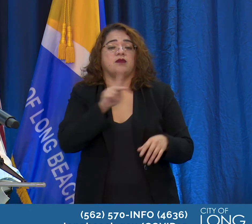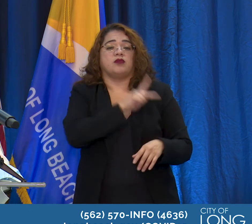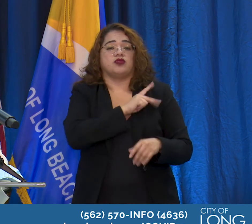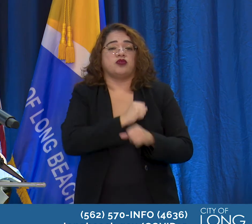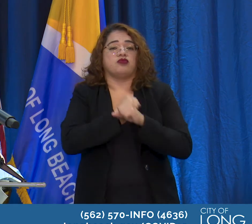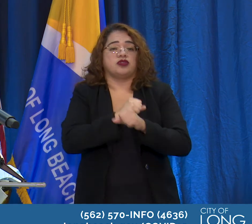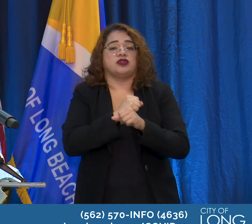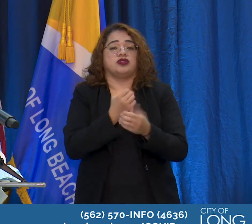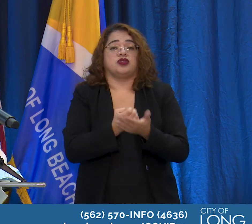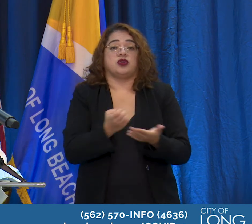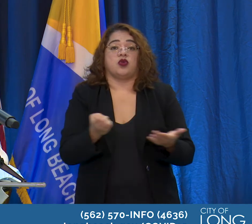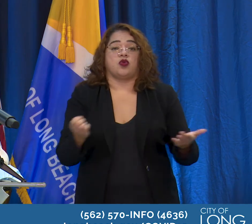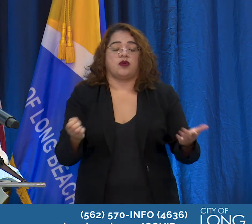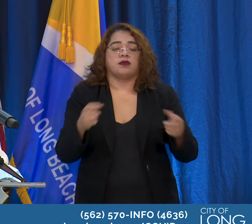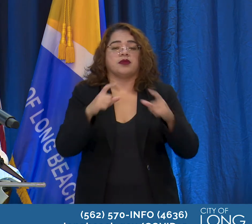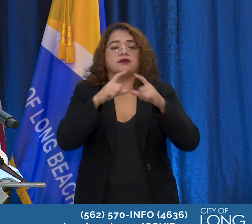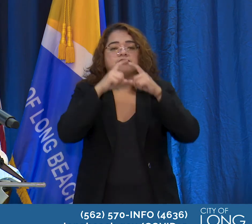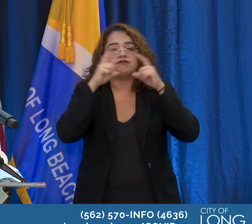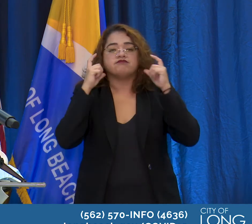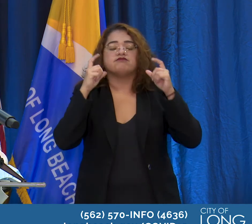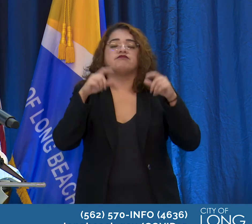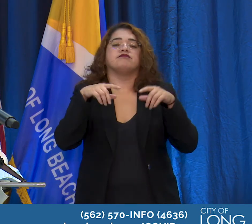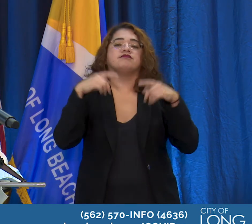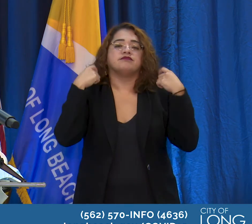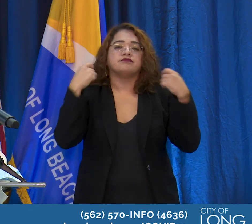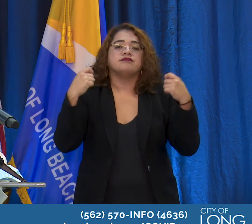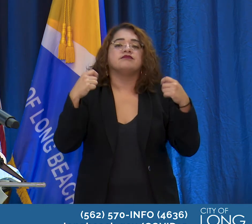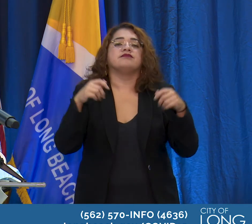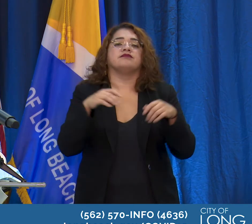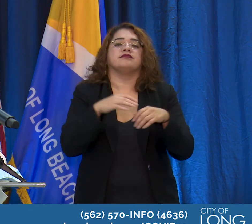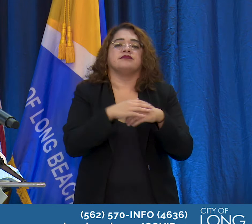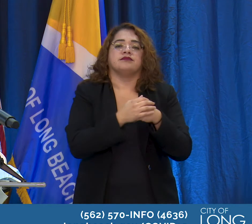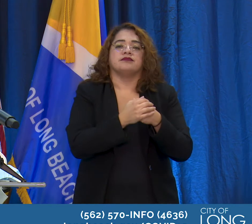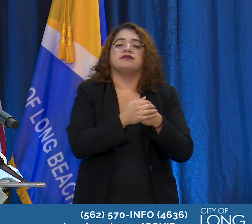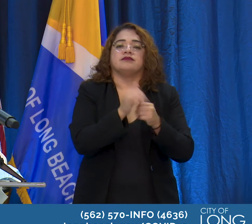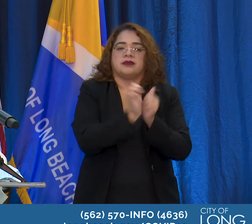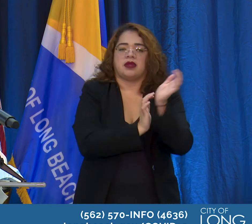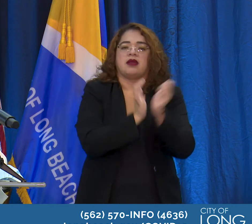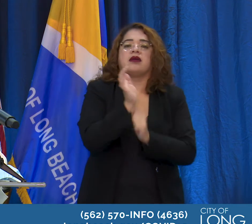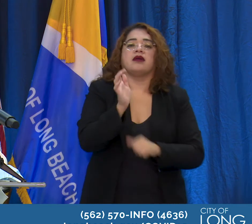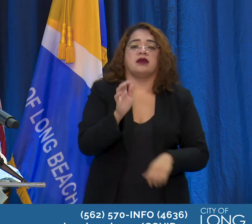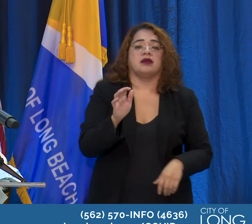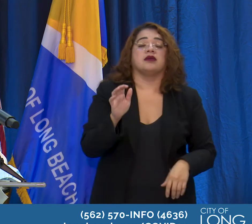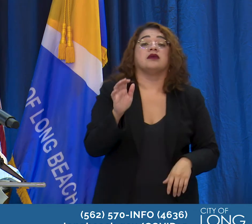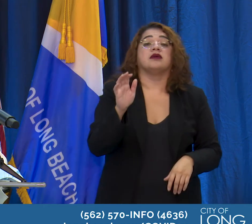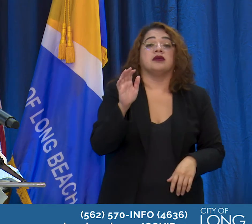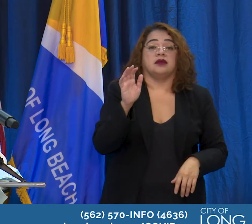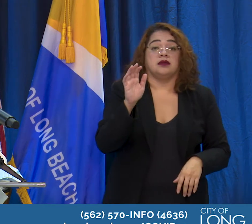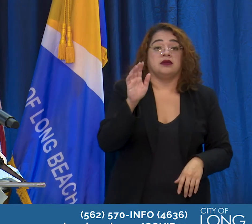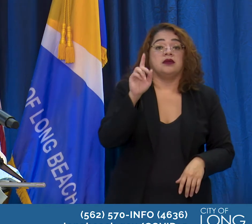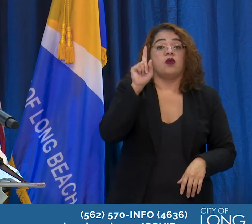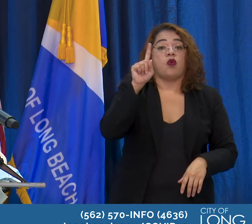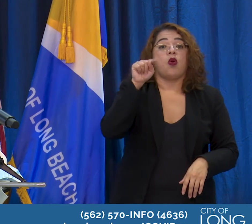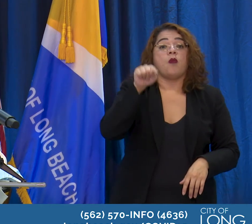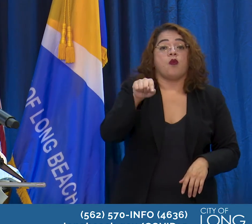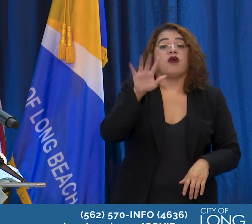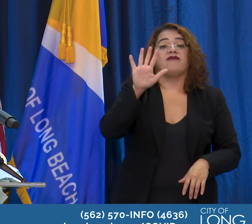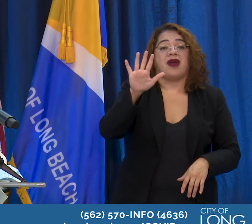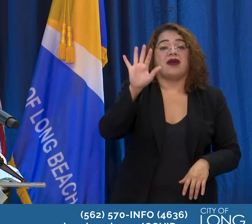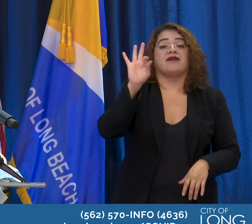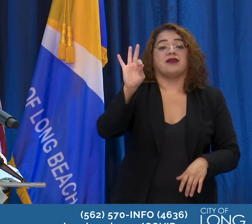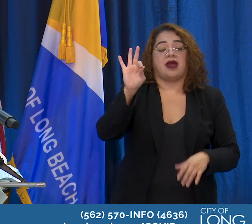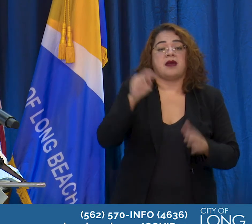Tenemos cerca de 1.59 millones de unidades de equipo de protección personal en inventario y